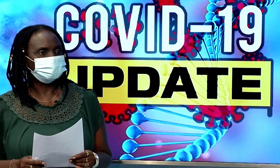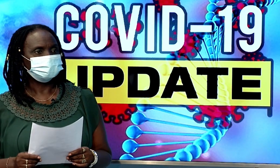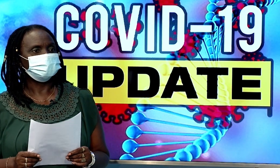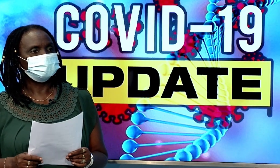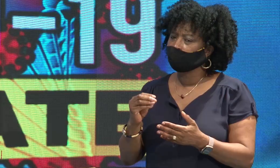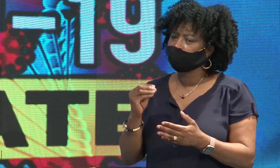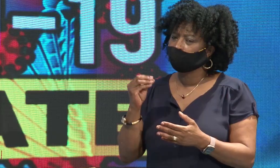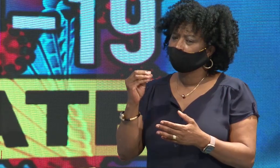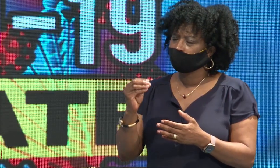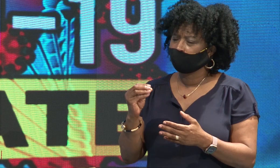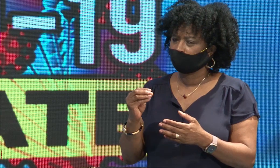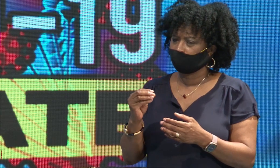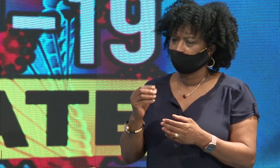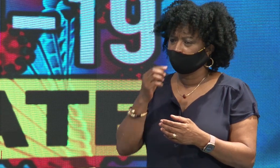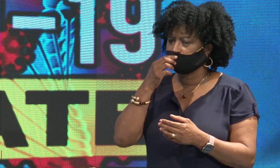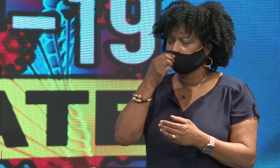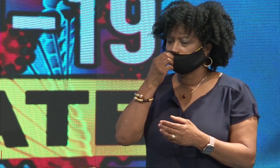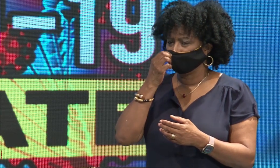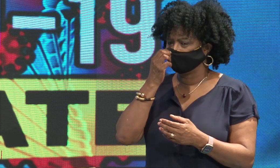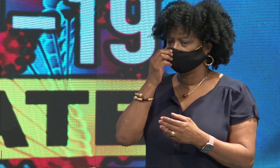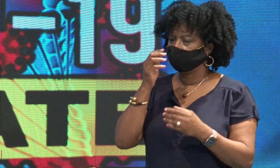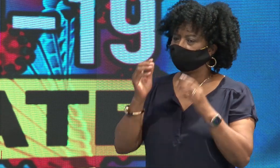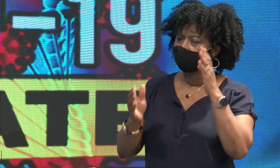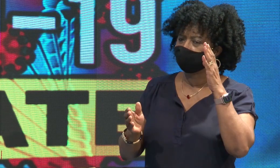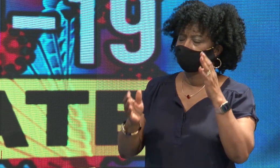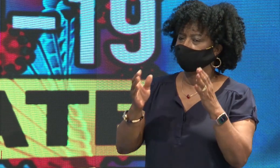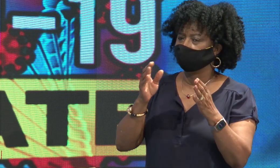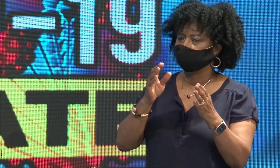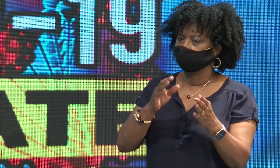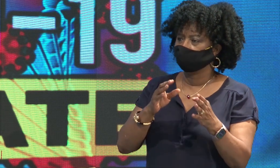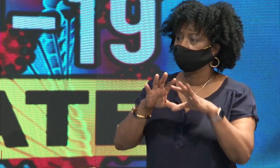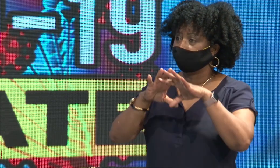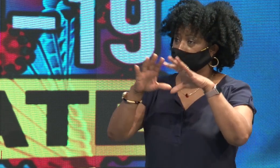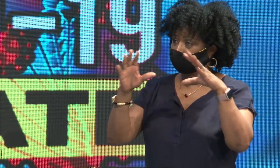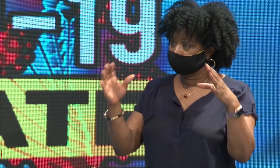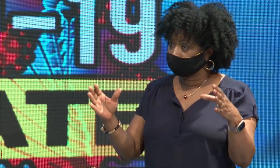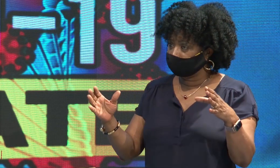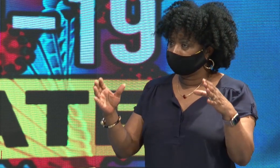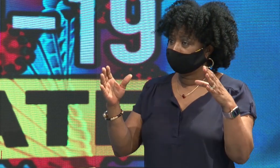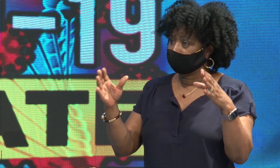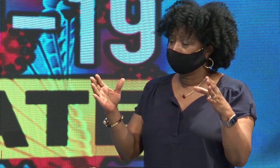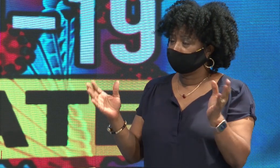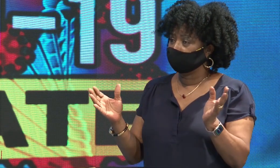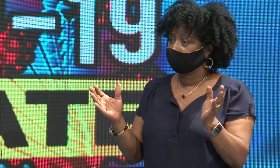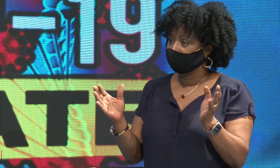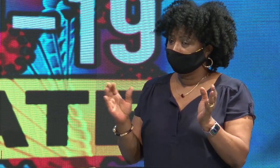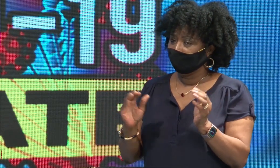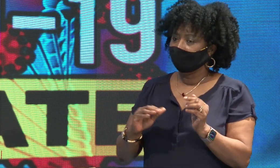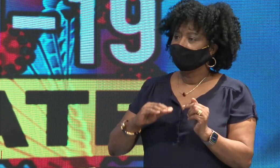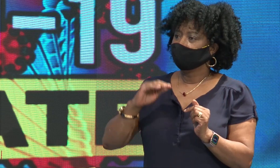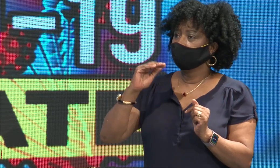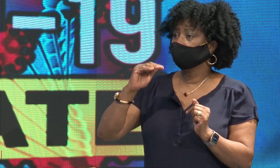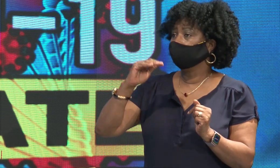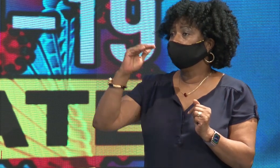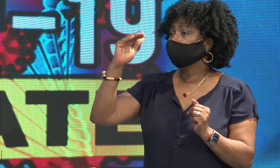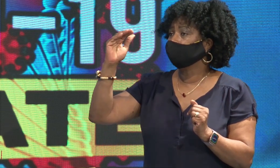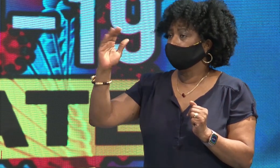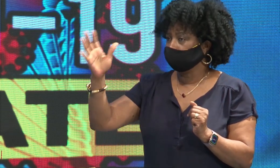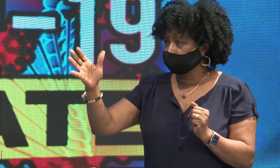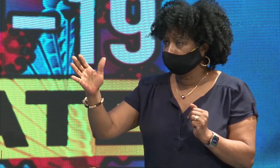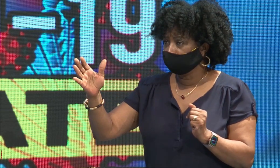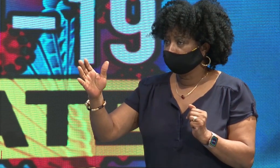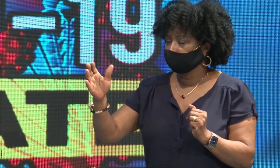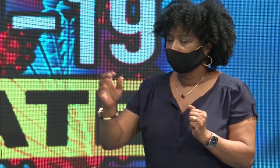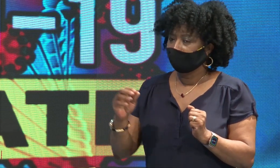toen? Ik ga je de getallen niet uitgebreid kunnen noemen, maar als ik de dollars en de euro's bij elkaar optel aan vreemde valuta, dan zitten we boven